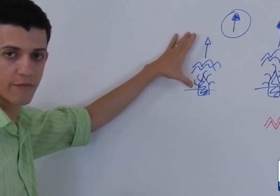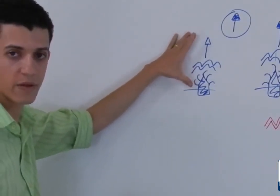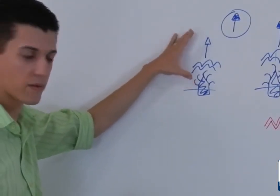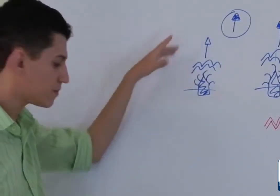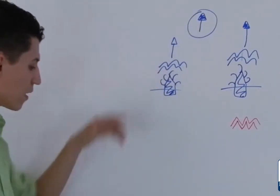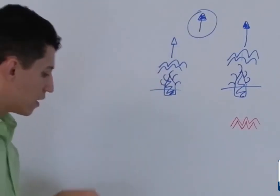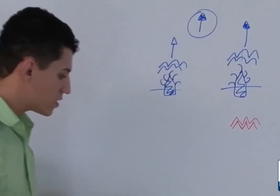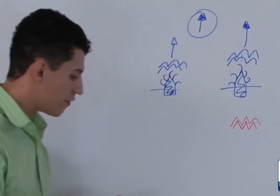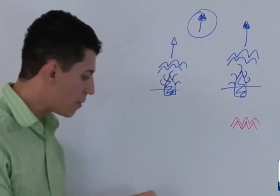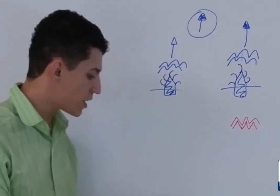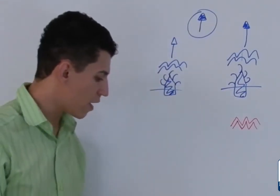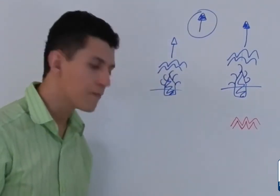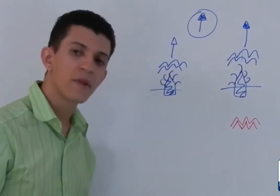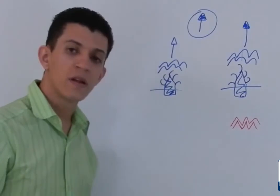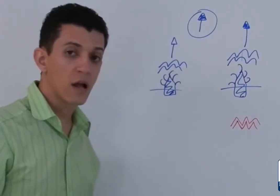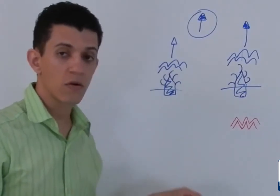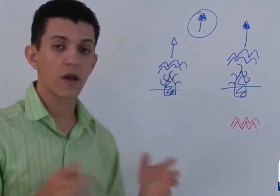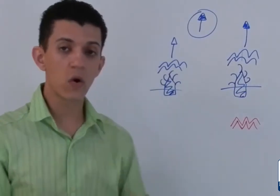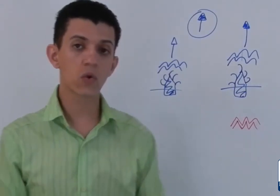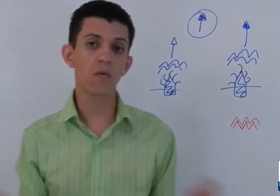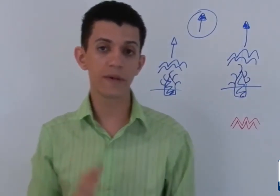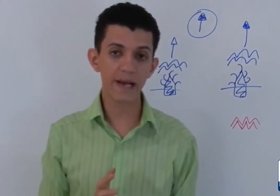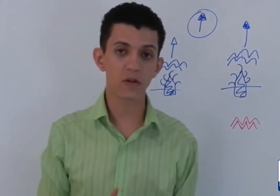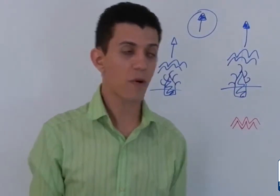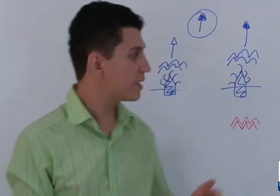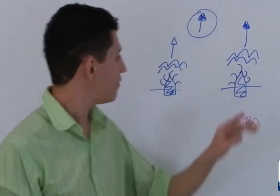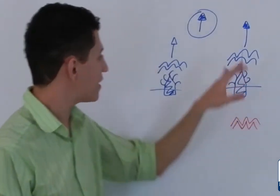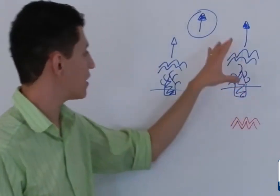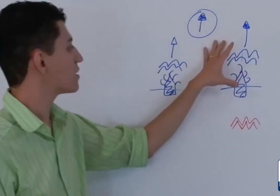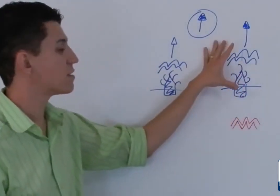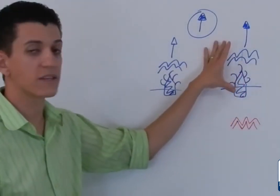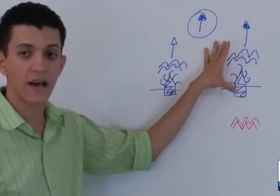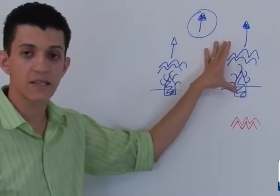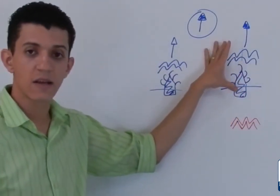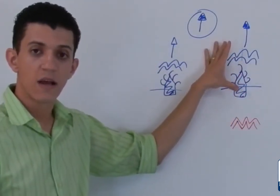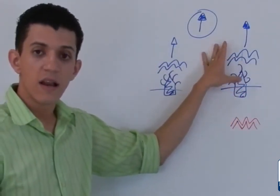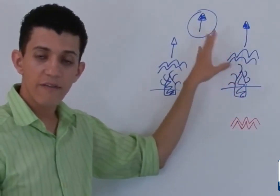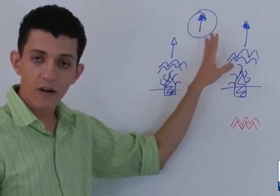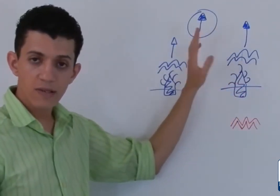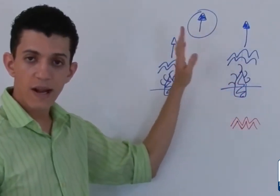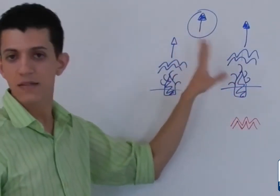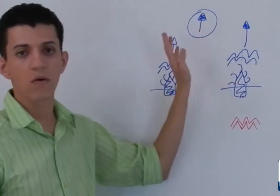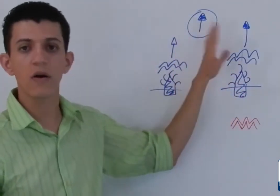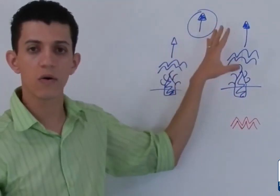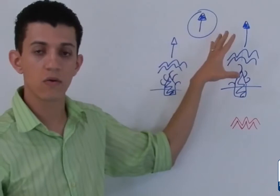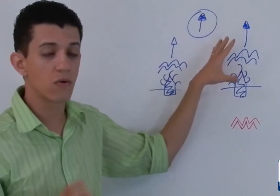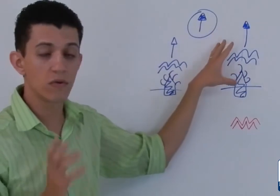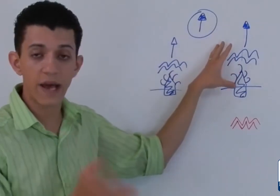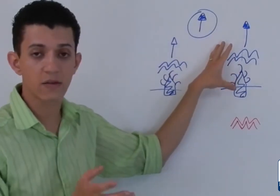movimento. De forma geral, tanto o canhoto como o destro podem fazer a escrita de sinais levando em consideração o canhoto. O destro,